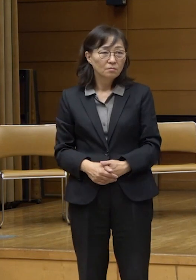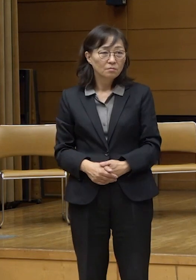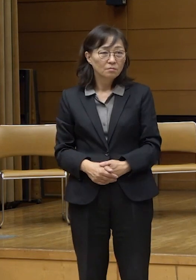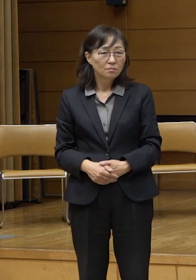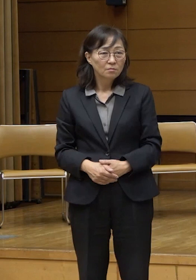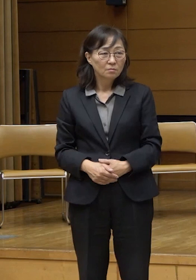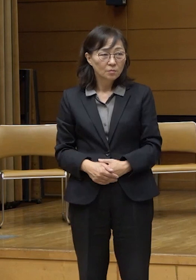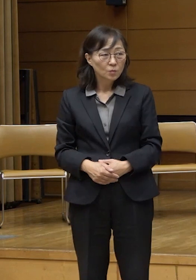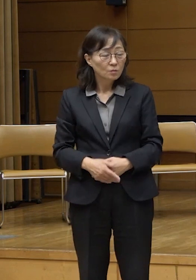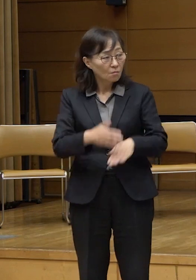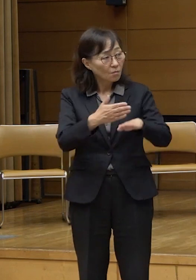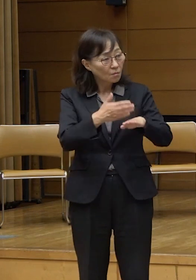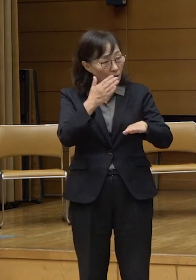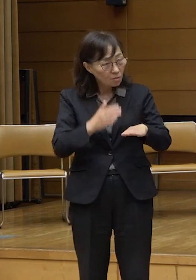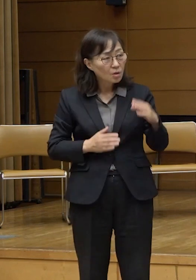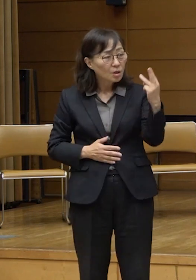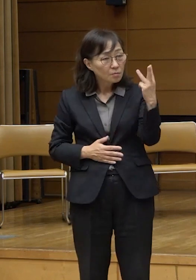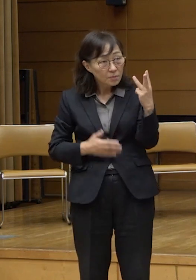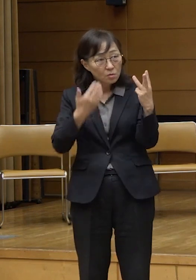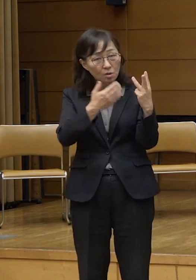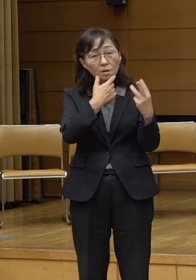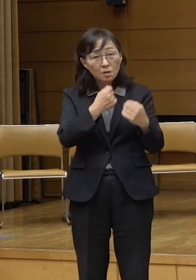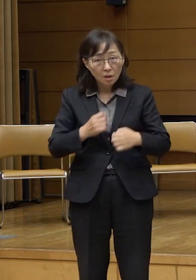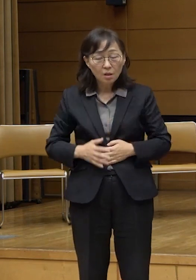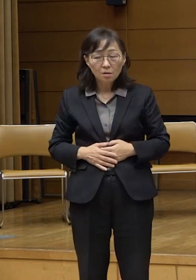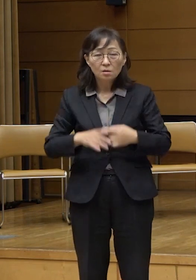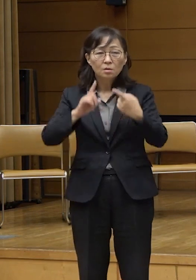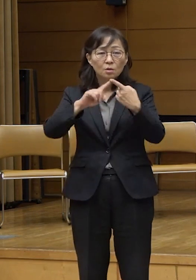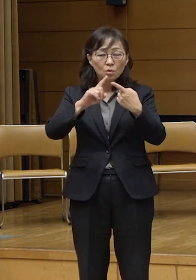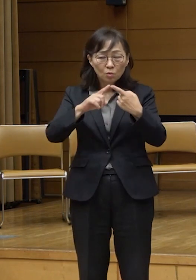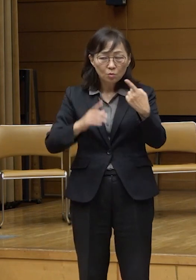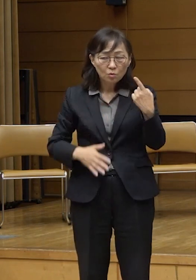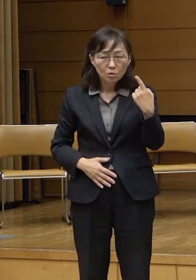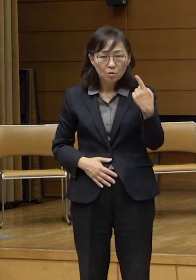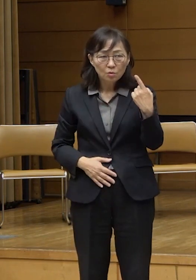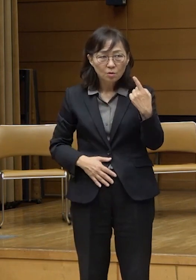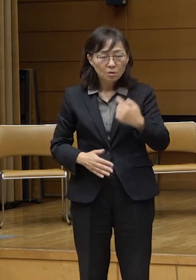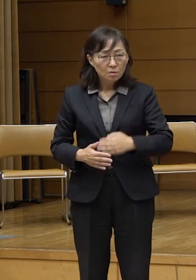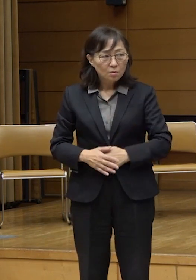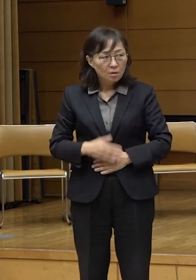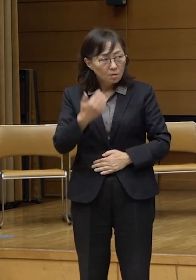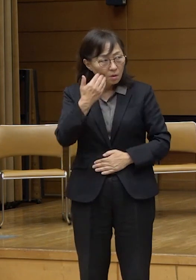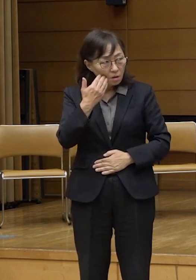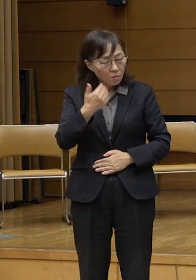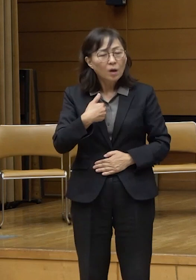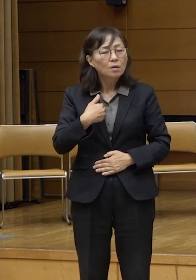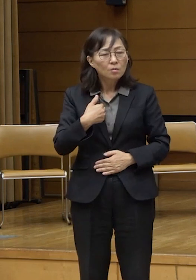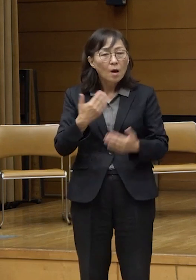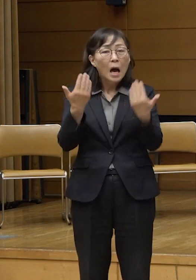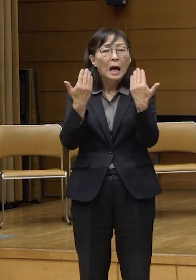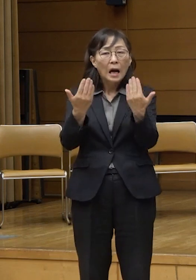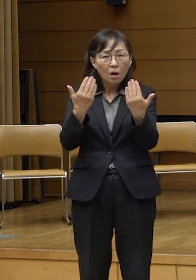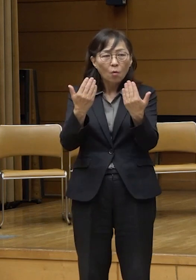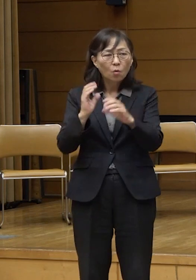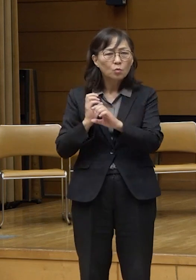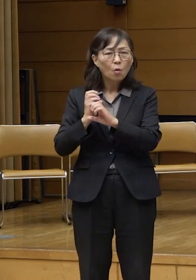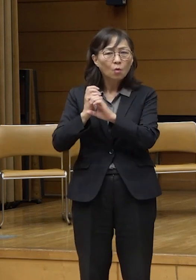事実に注意ですが、3点ほど加えてまず、これ地域なのか、教育長なのか分からないですけど、学校など体育祭と